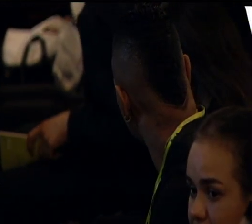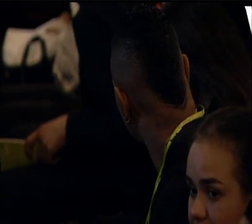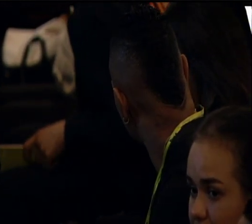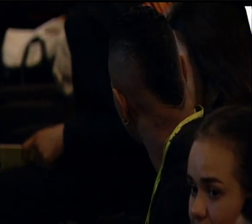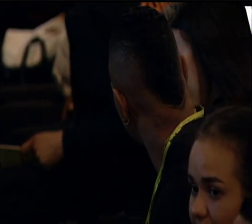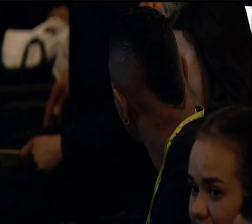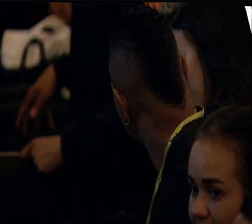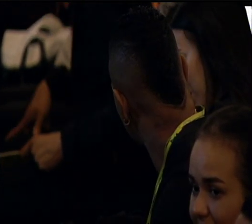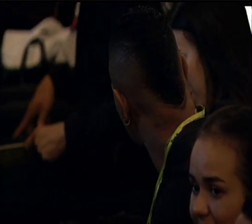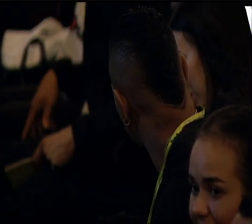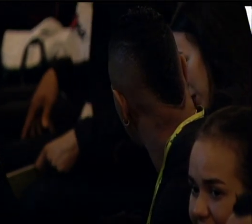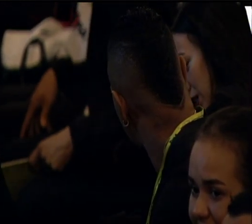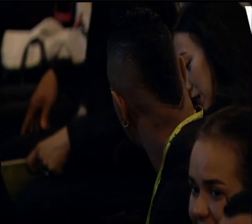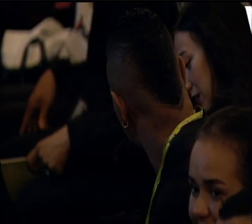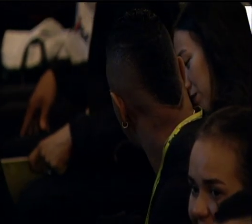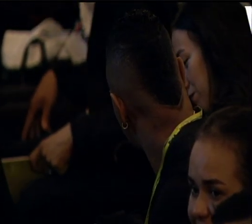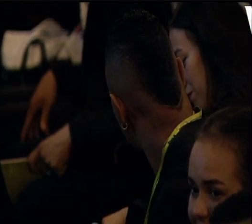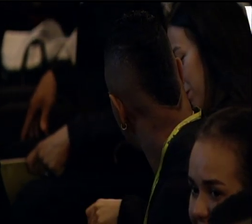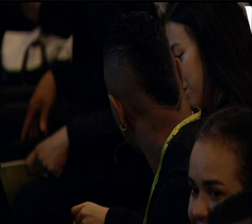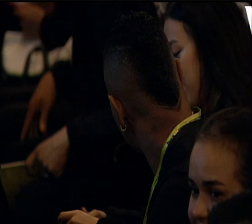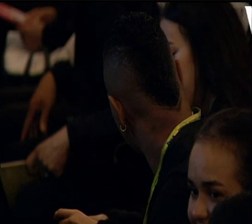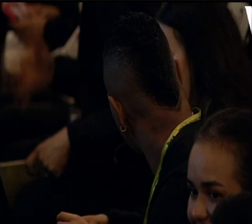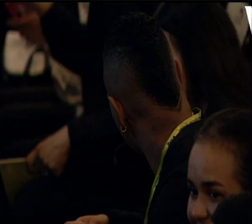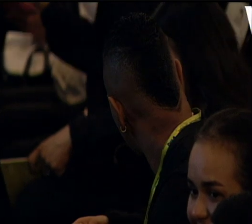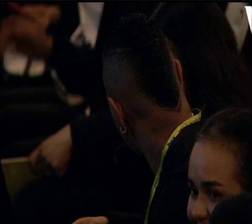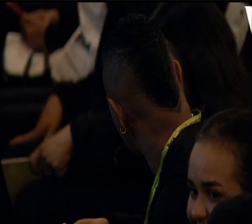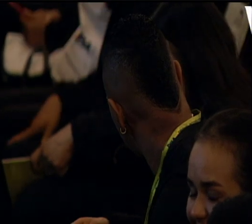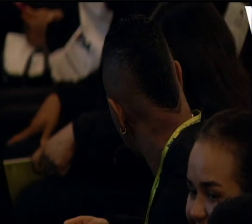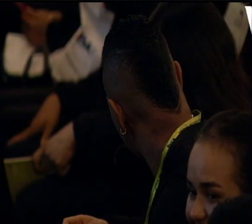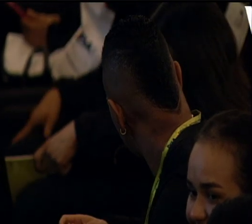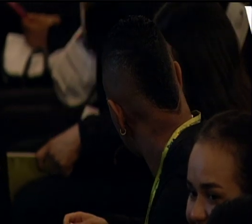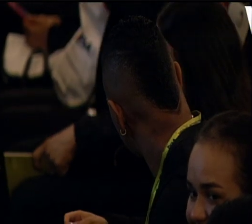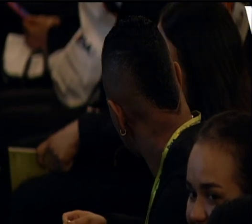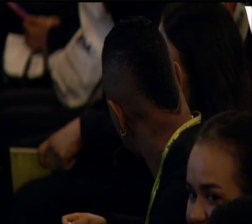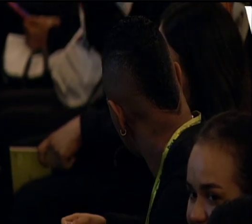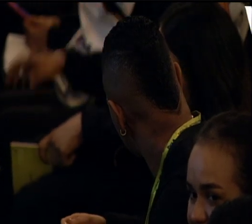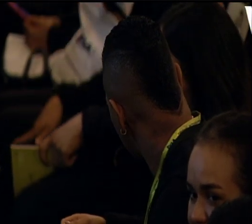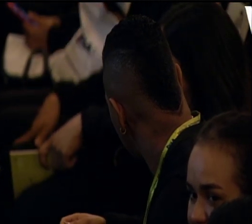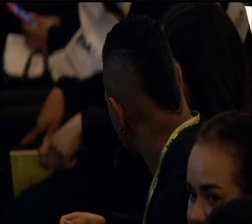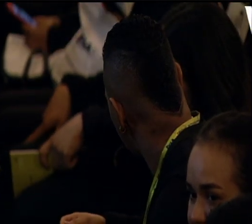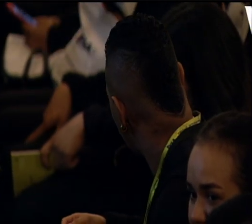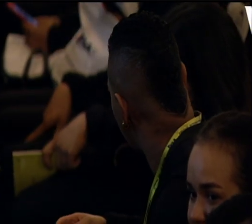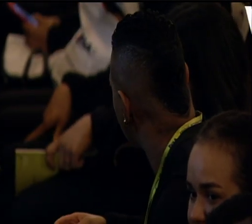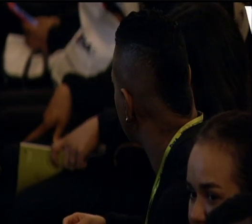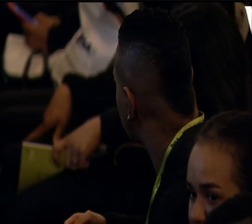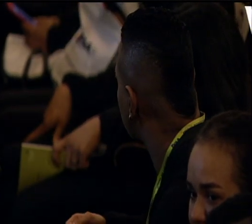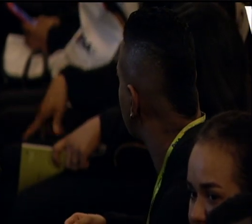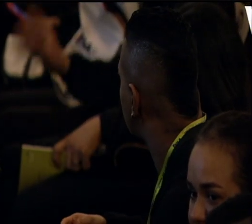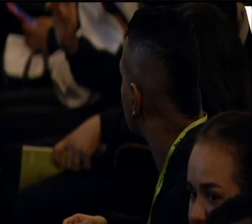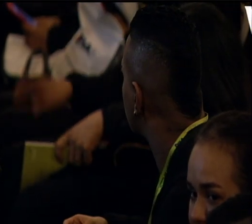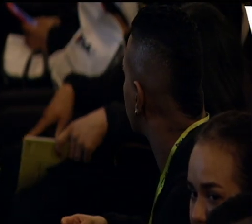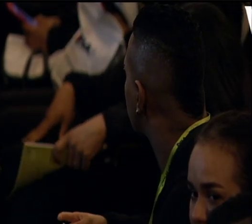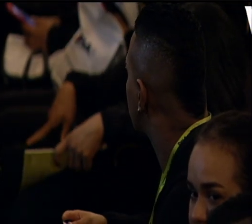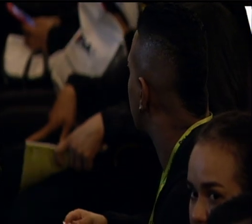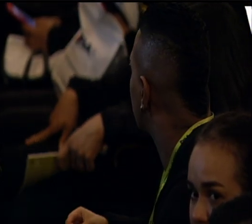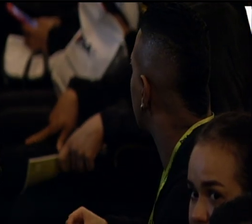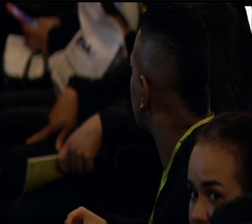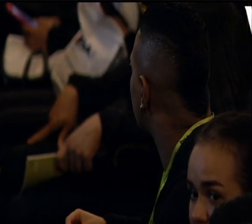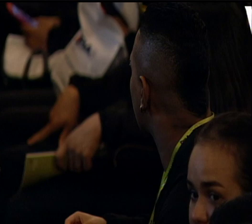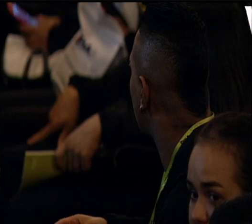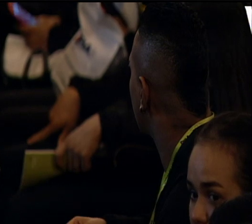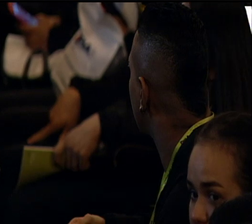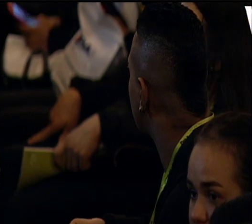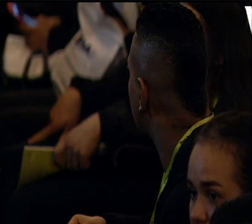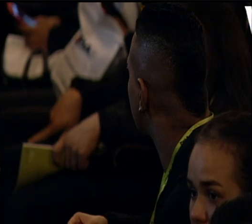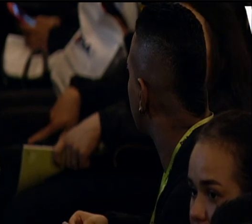Para no batear, vamos a ver. En la Plaza Máximo Fernández tenemos el día de mañana 7... actividad. La actividad empieza a